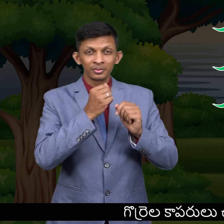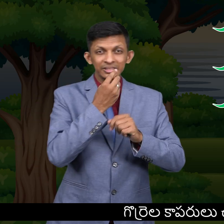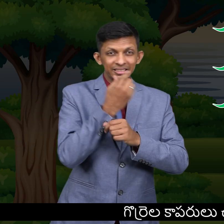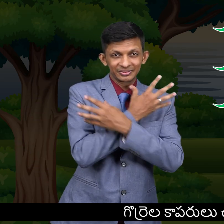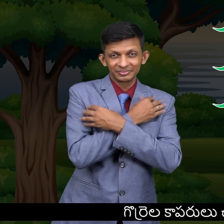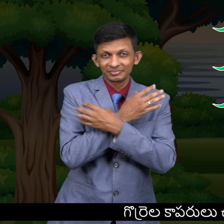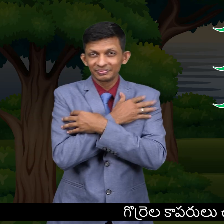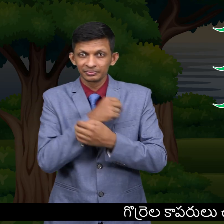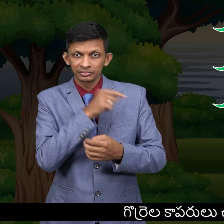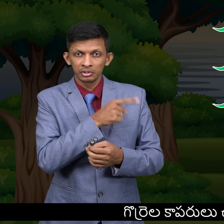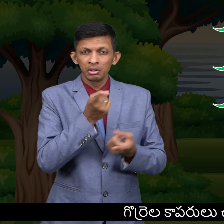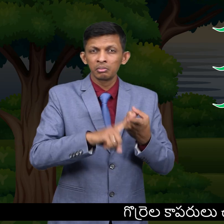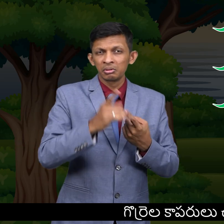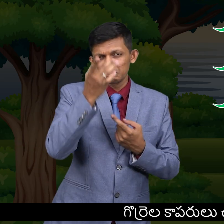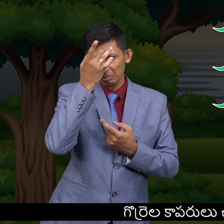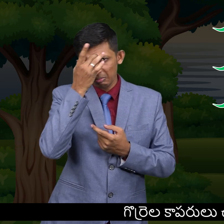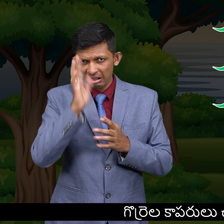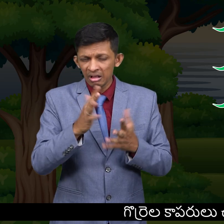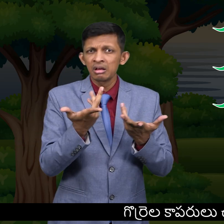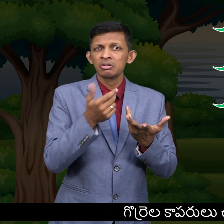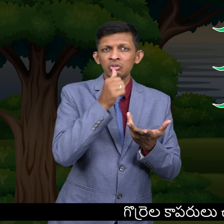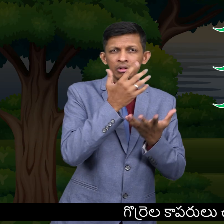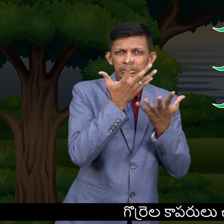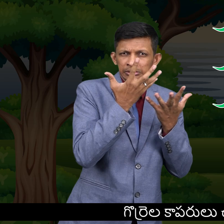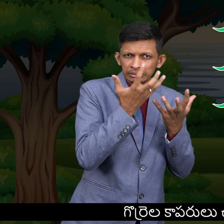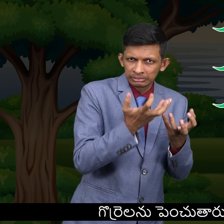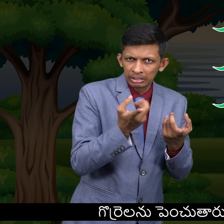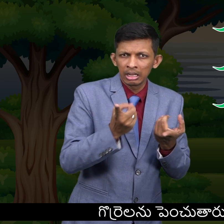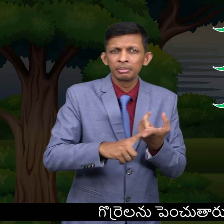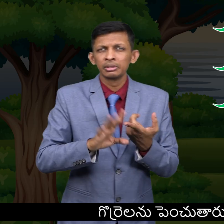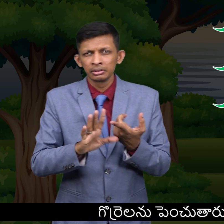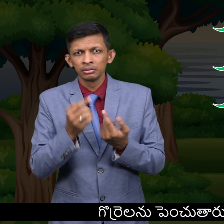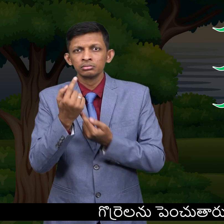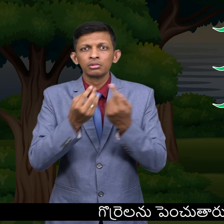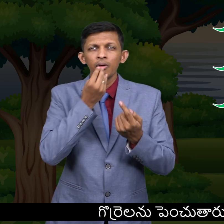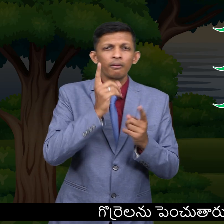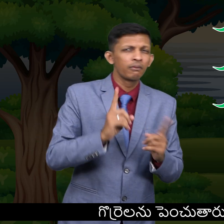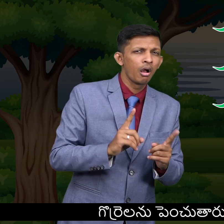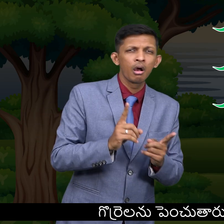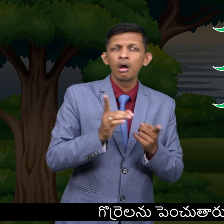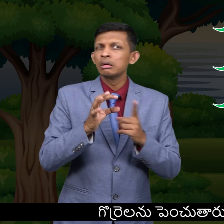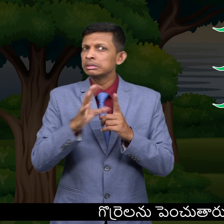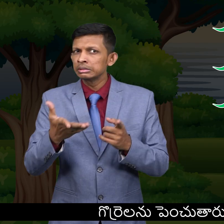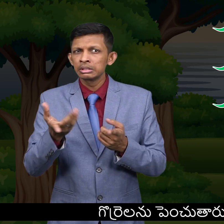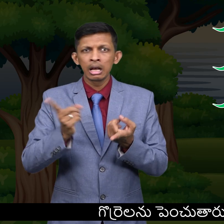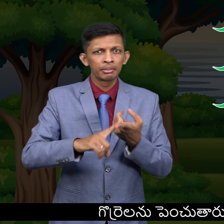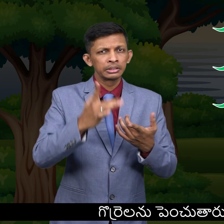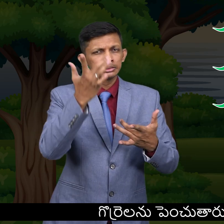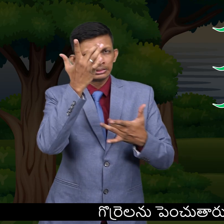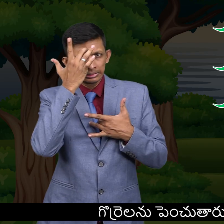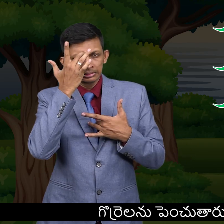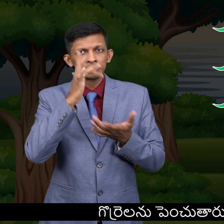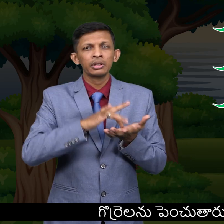గొర్రెల పెంపకం కరువులు, మేత కొరత, వ్యాధులు, ఇతర జంతువుల వేట మరియు వలసల